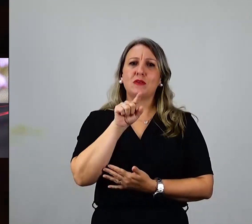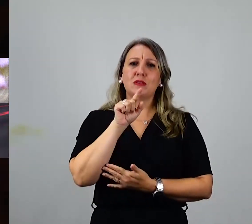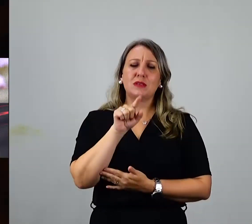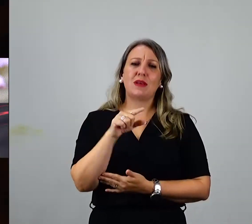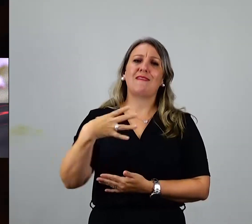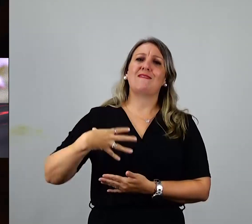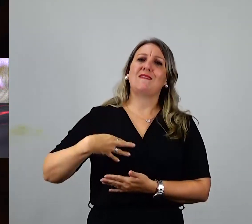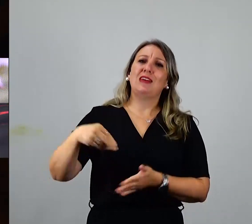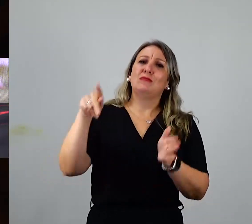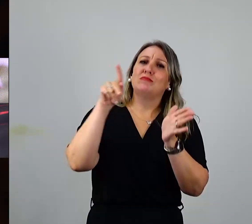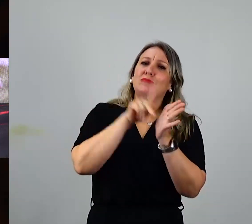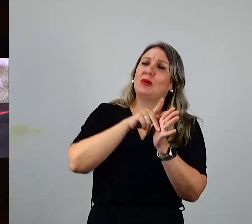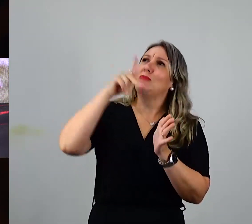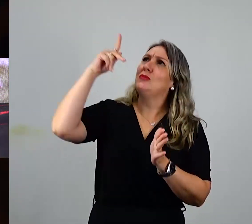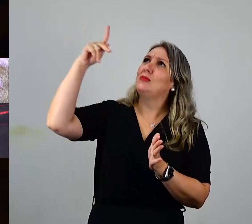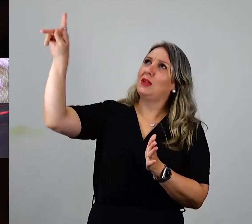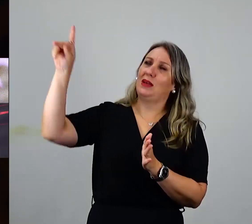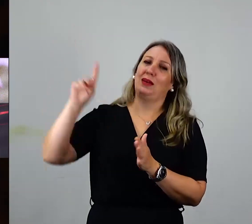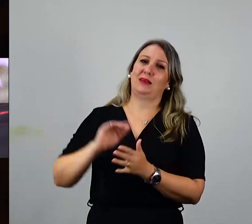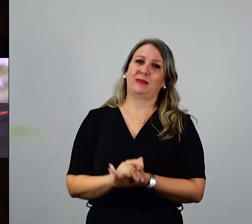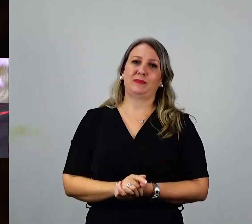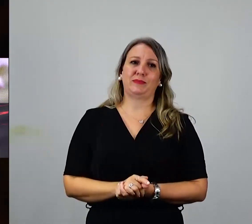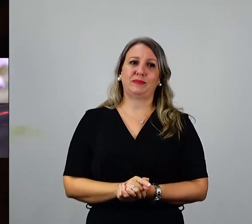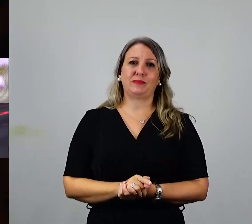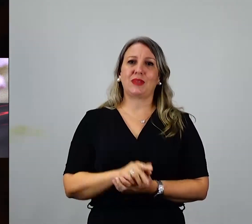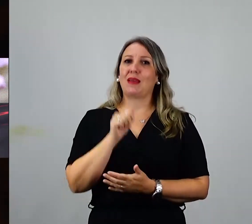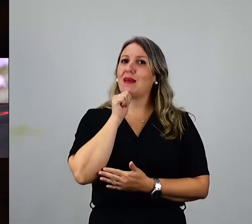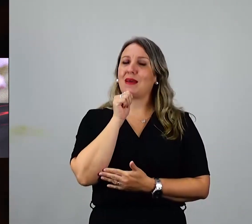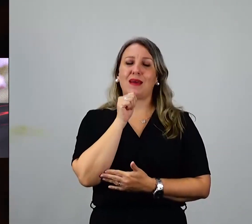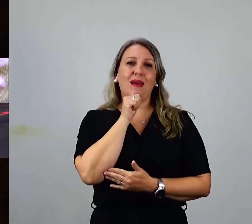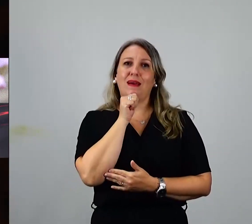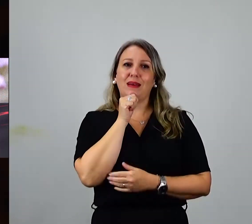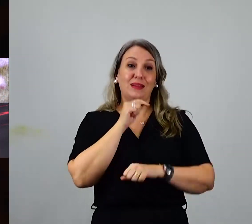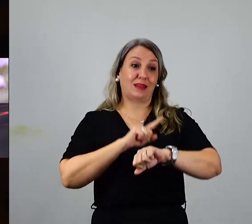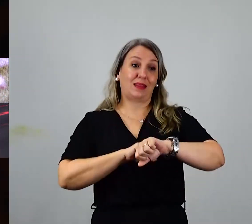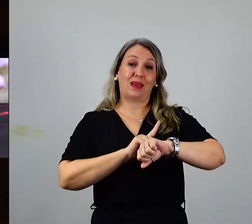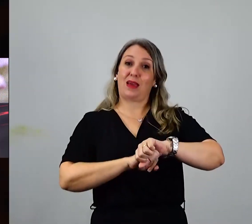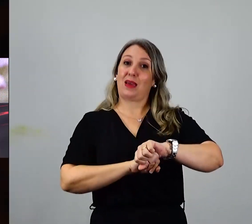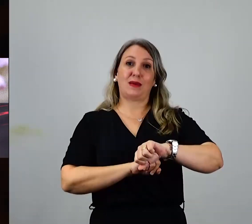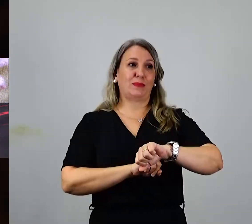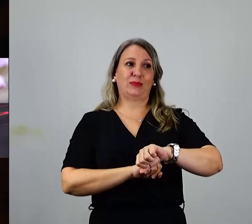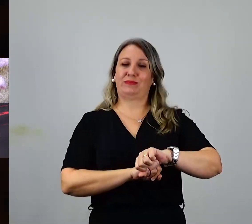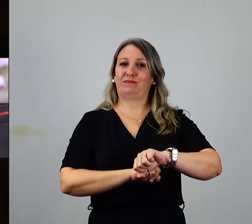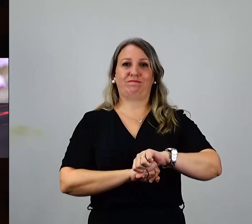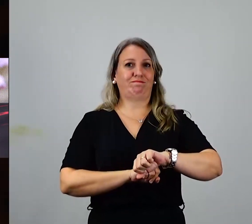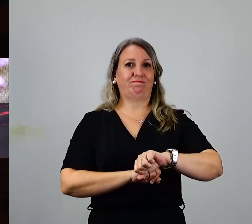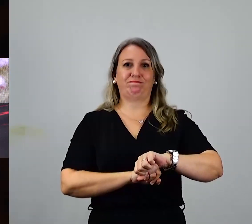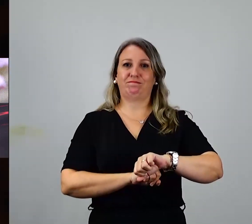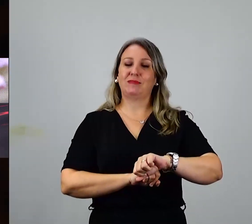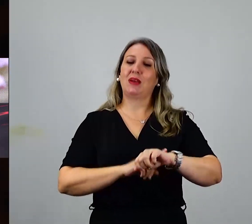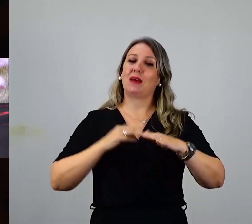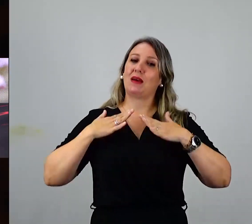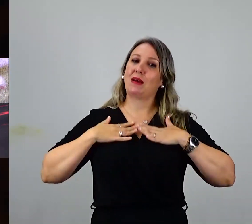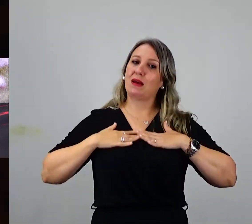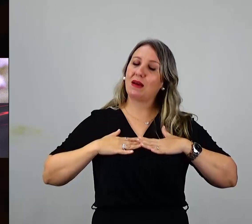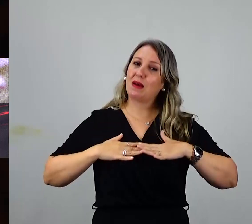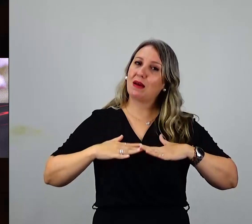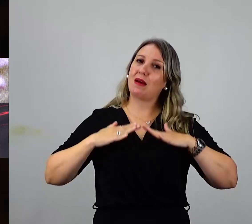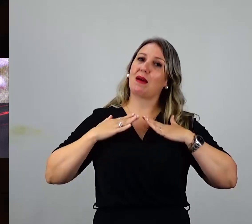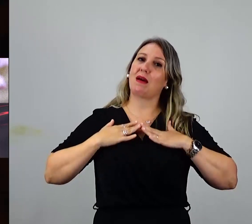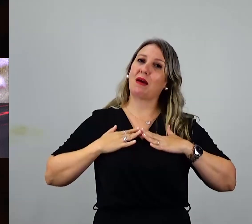só não se manifestaram porque o momento de se manifestar não chegou, mas vai